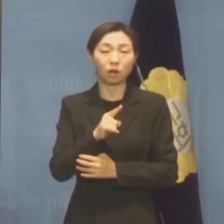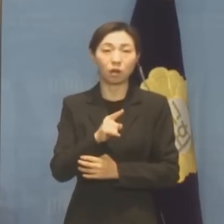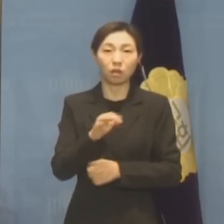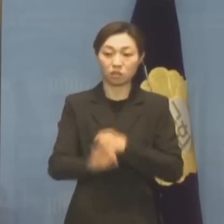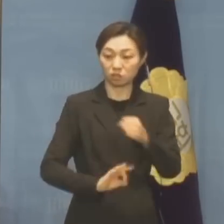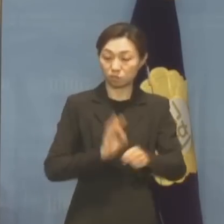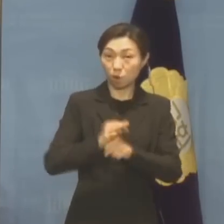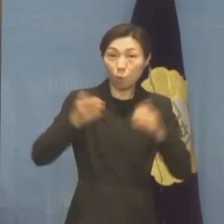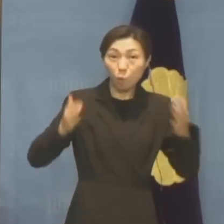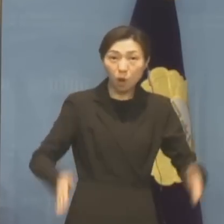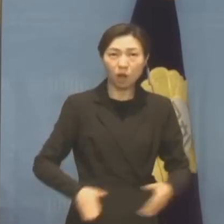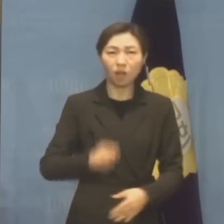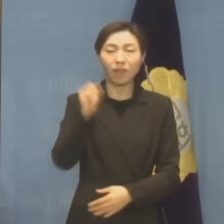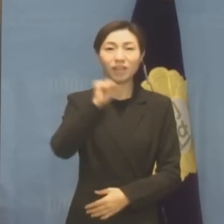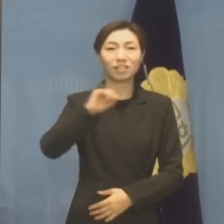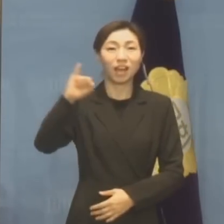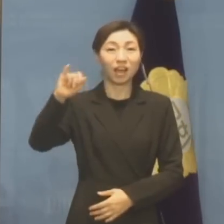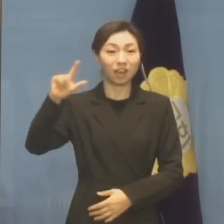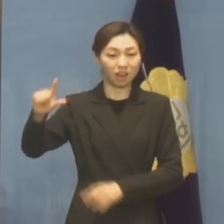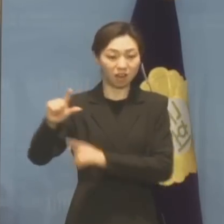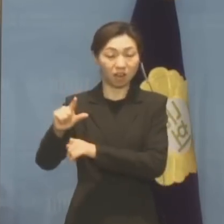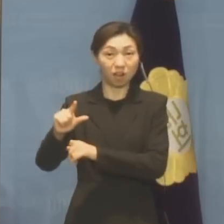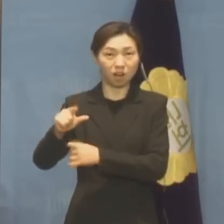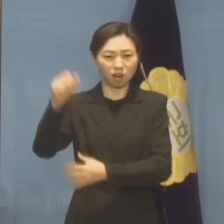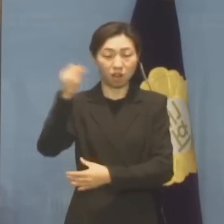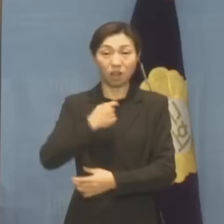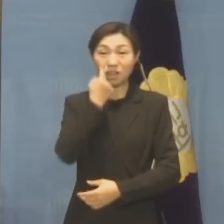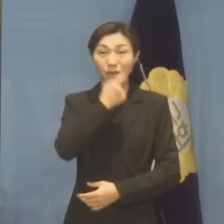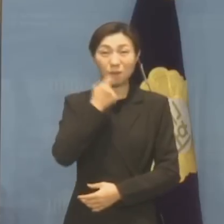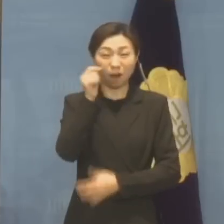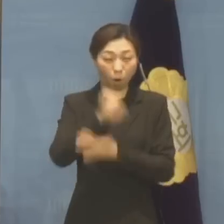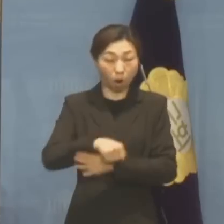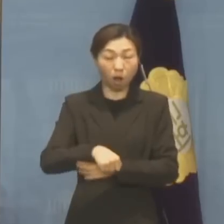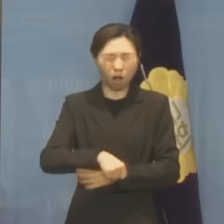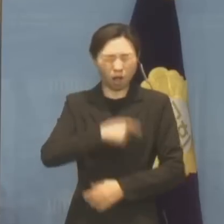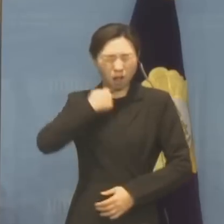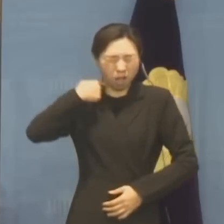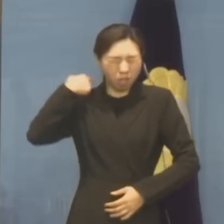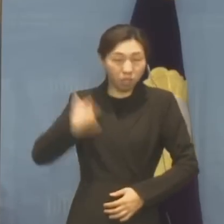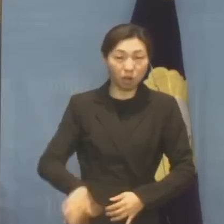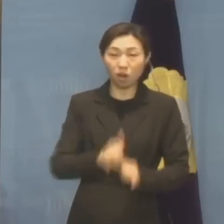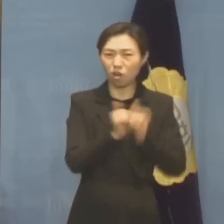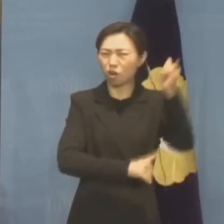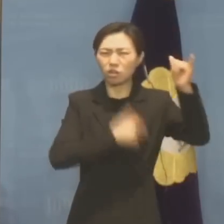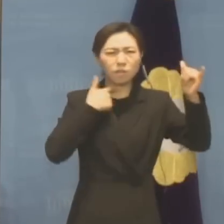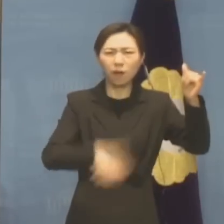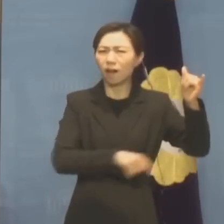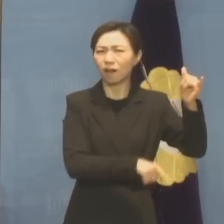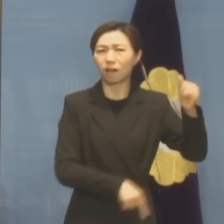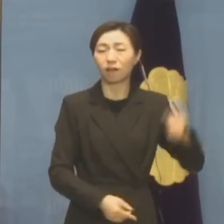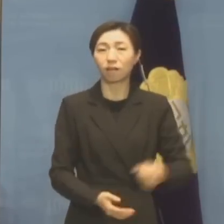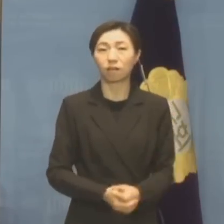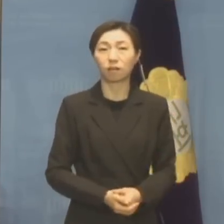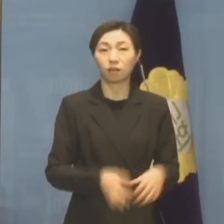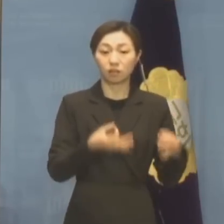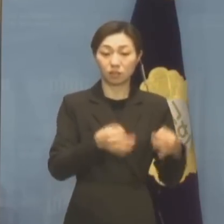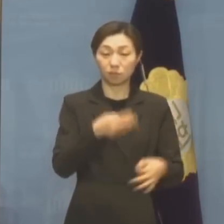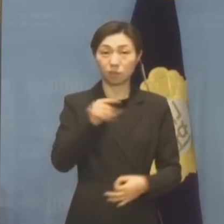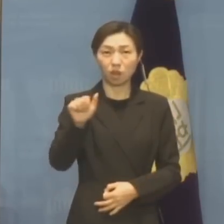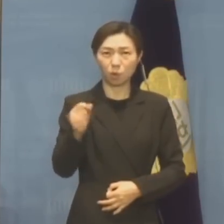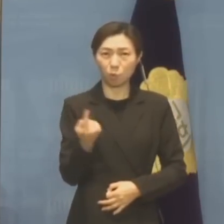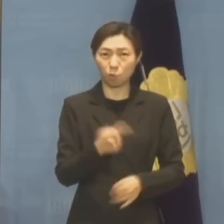SI 취급인가를 구두로 승인한 적은 있지도 않습니다. 김태호 차장은 아무런 자격